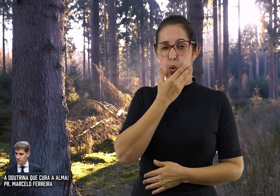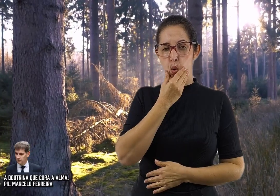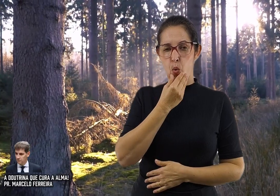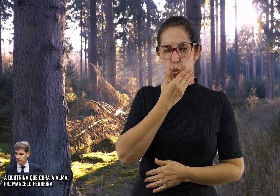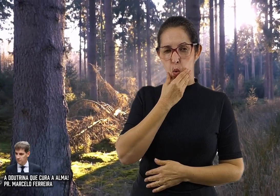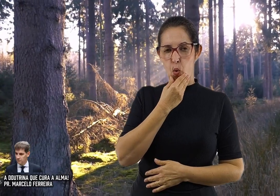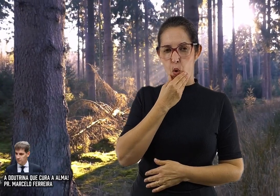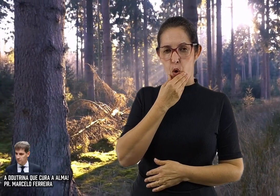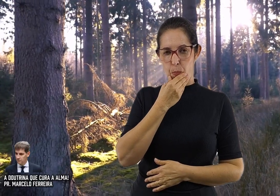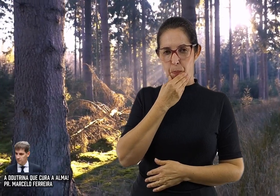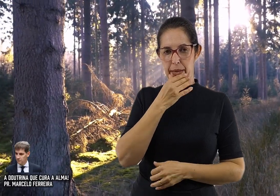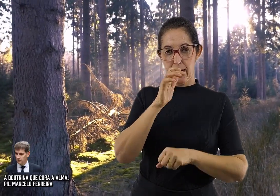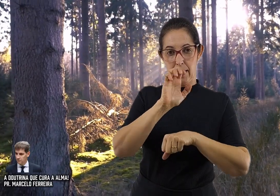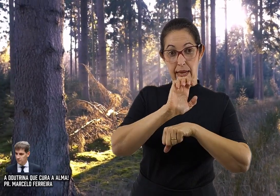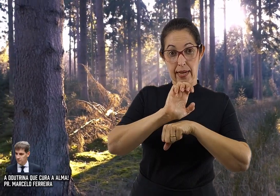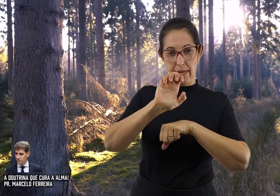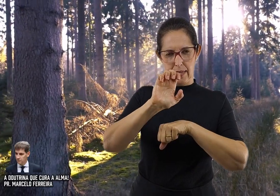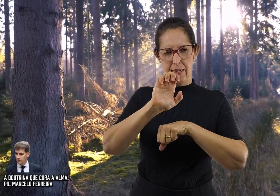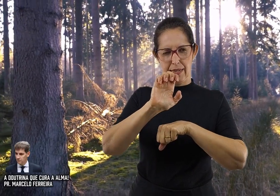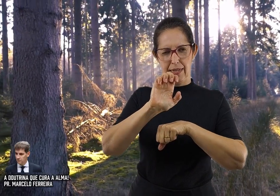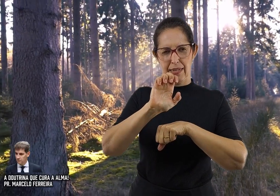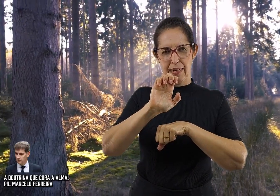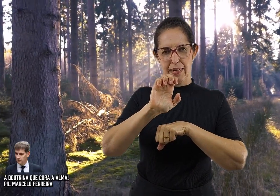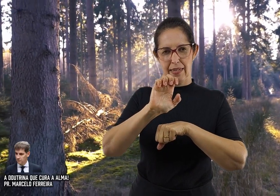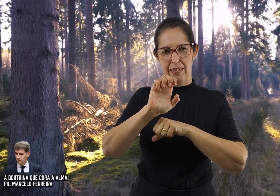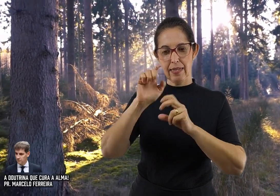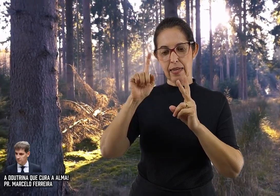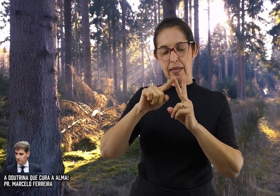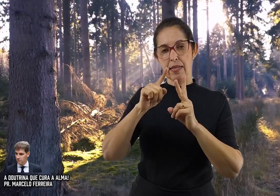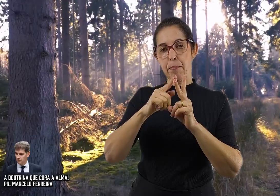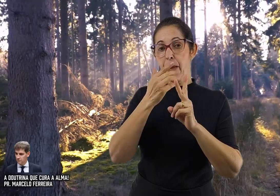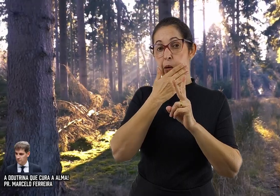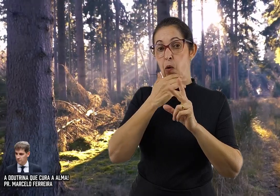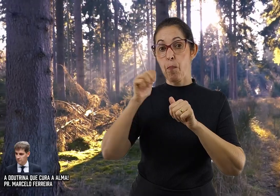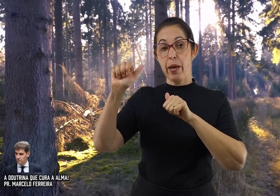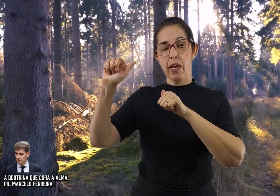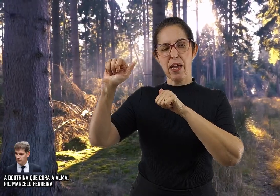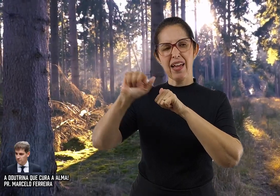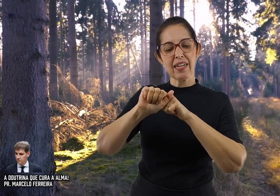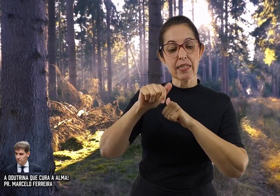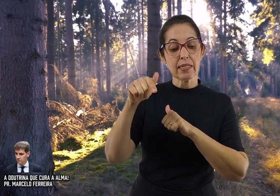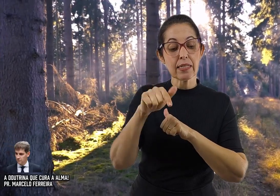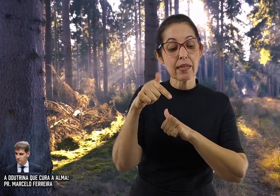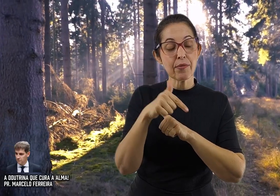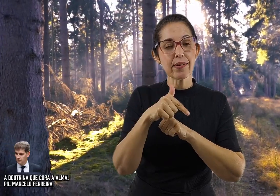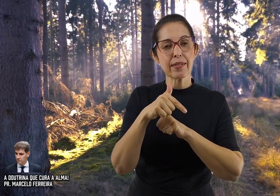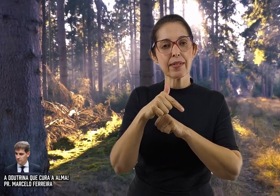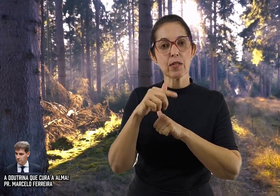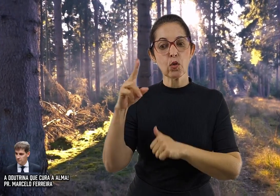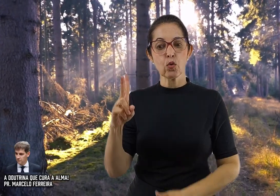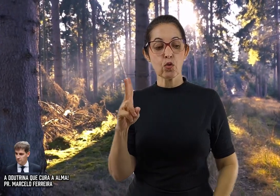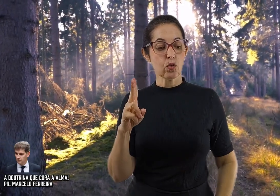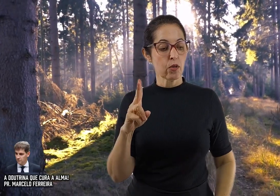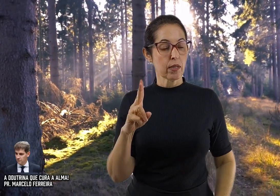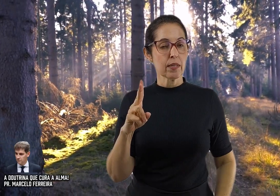Elias, quando a criança estava morta, e Eliseu, os dois usaram o calor do